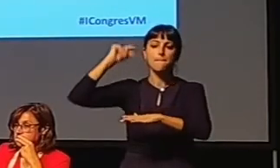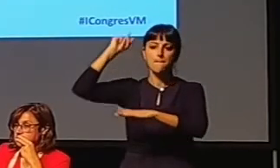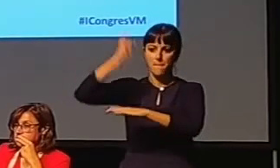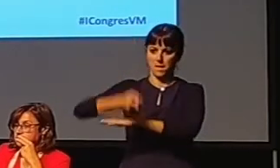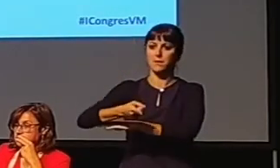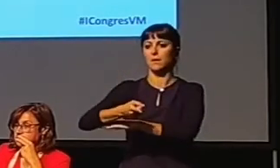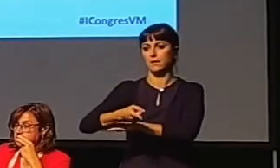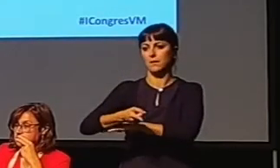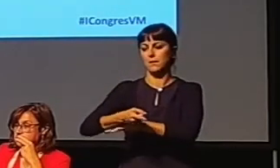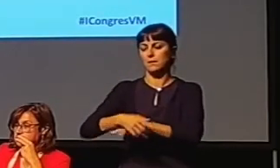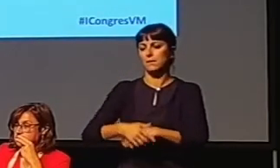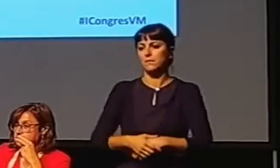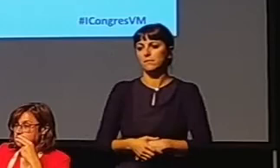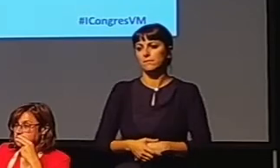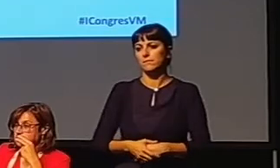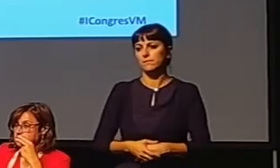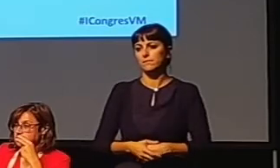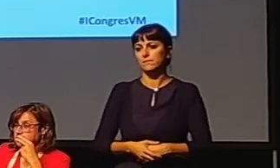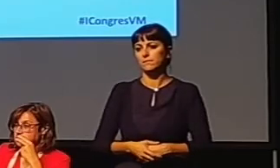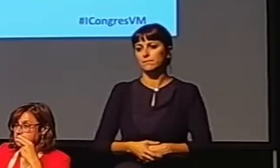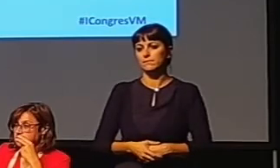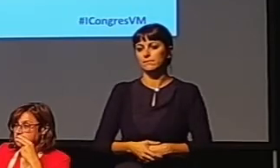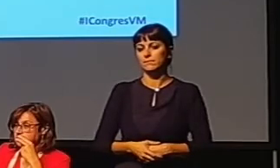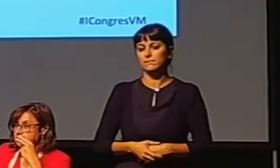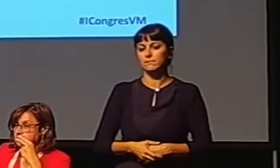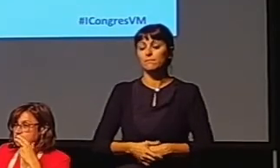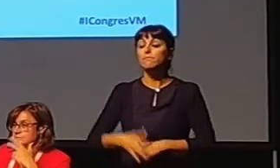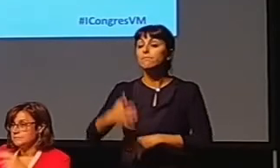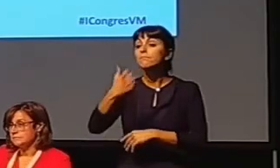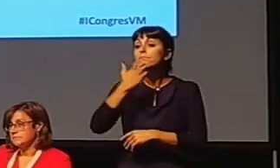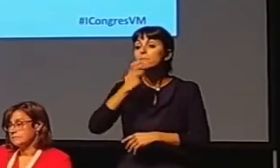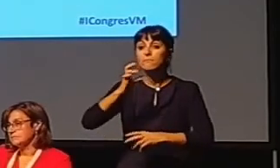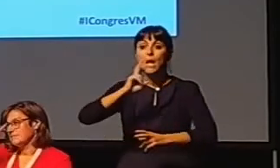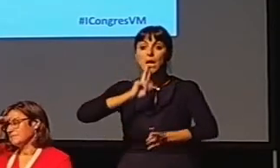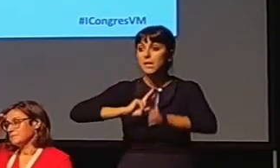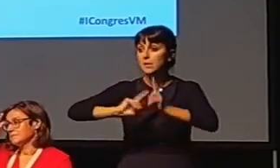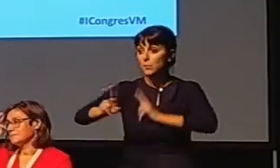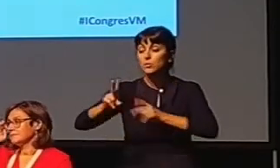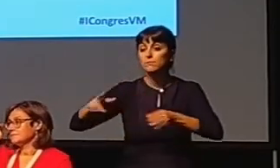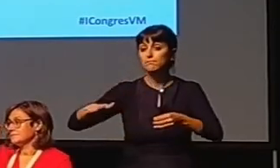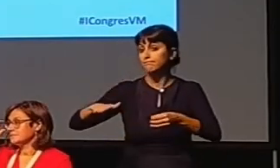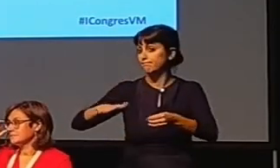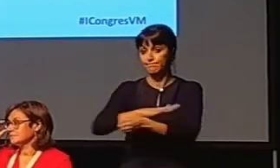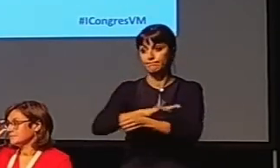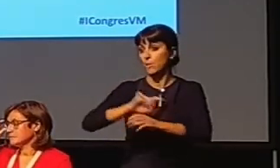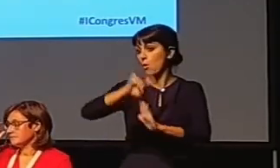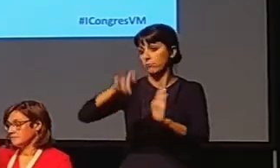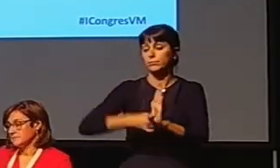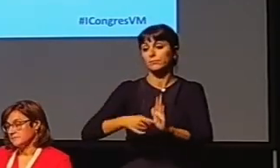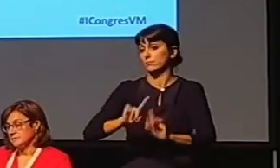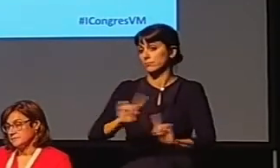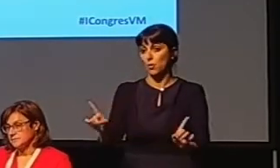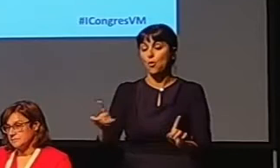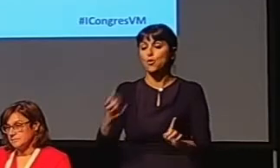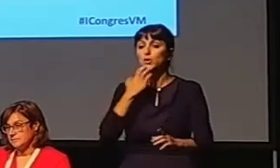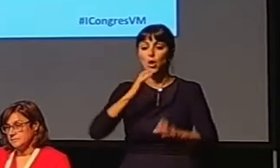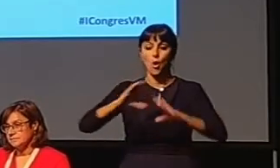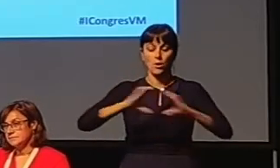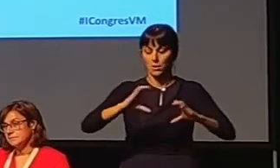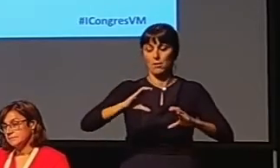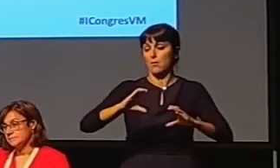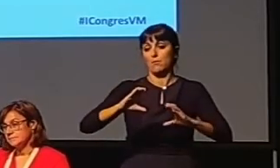tan present, si està, la resposta està sent tan ineficient, tan descoordinada, és